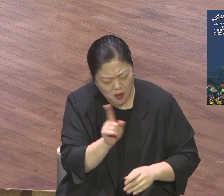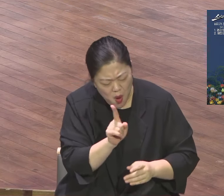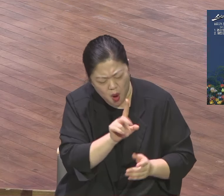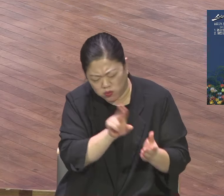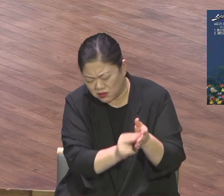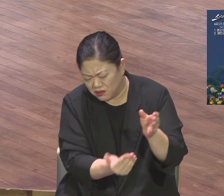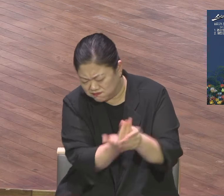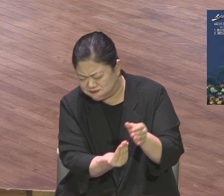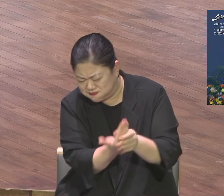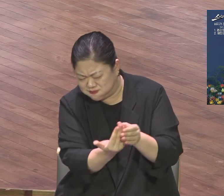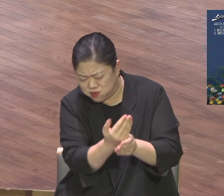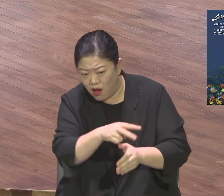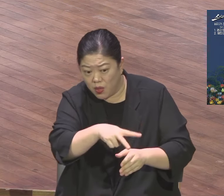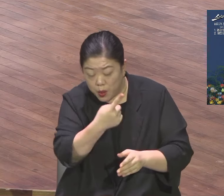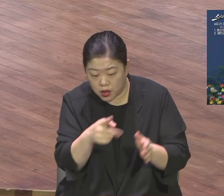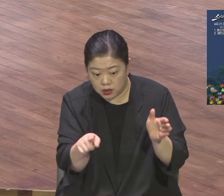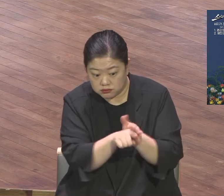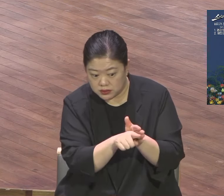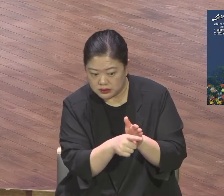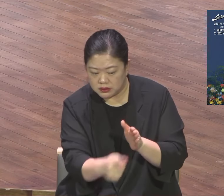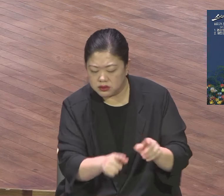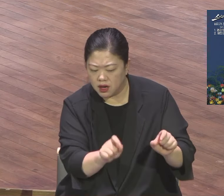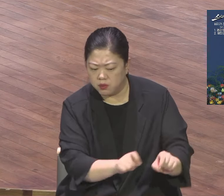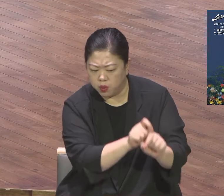생기다 하더라도 영원히